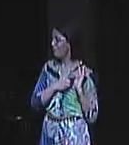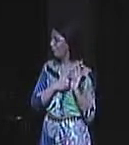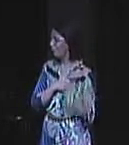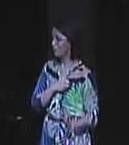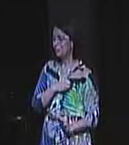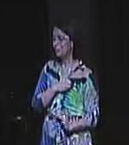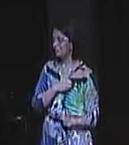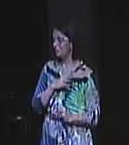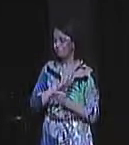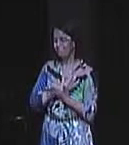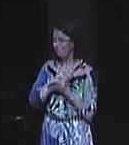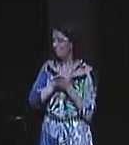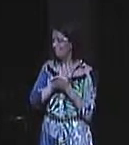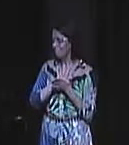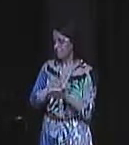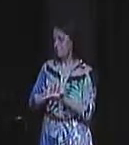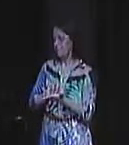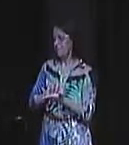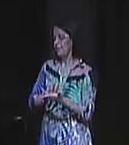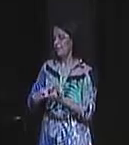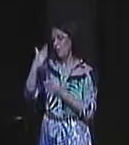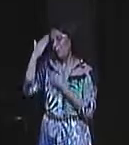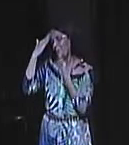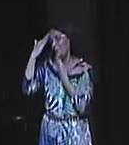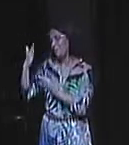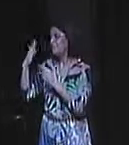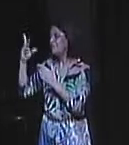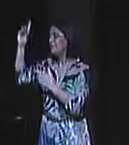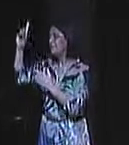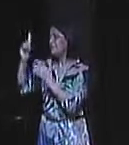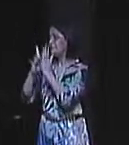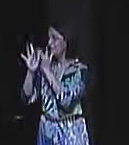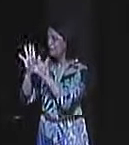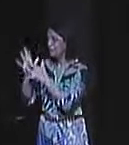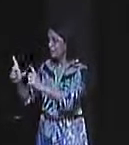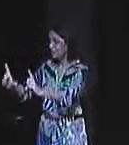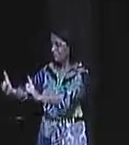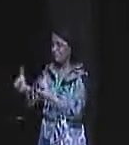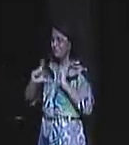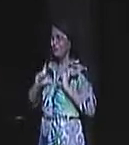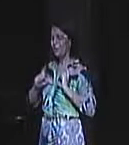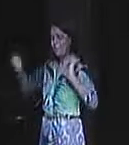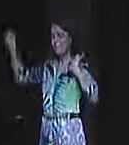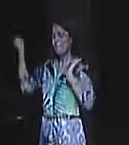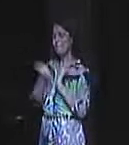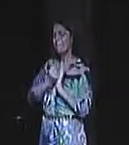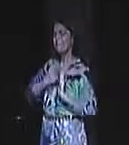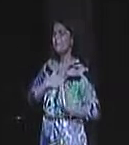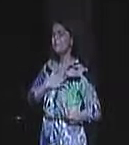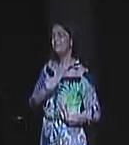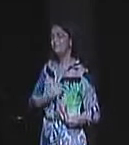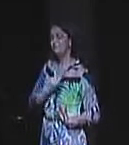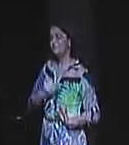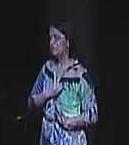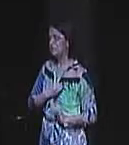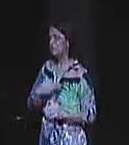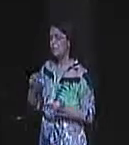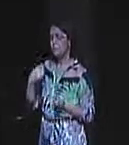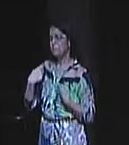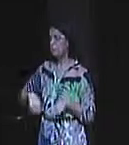obrigado que nós podemos ter de nos certificar pela tua palavra que nós não precisamos mais pela nossa própria força